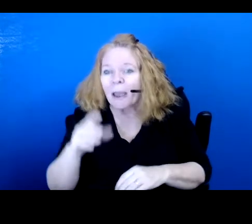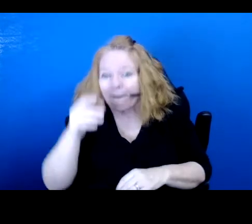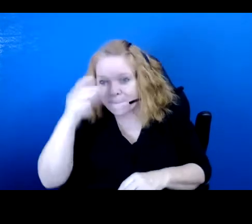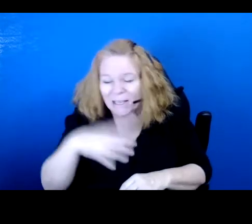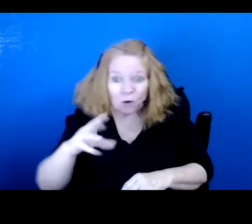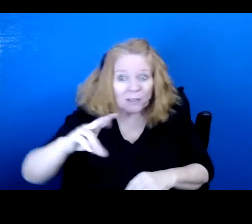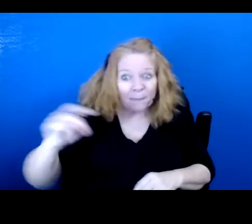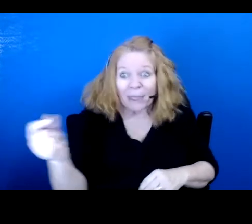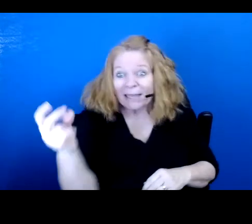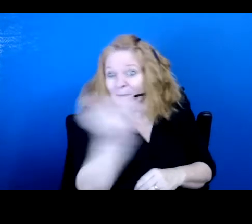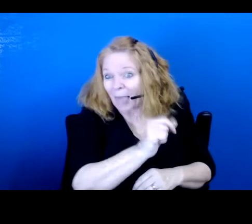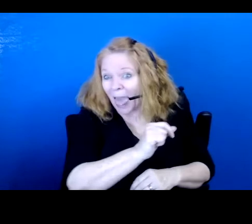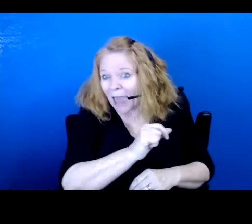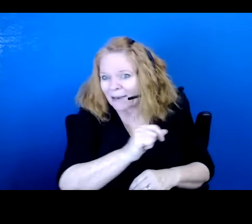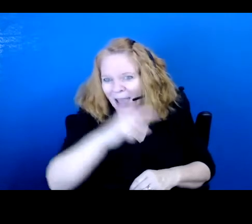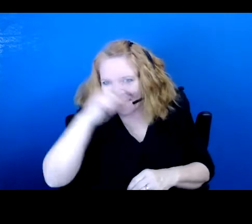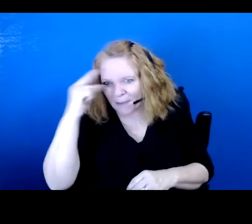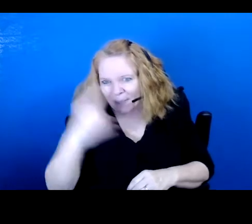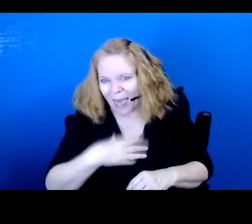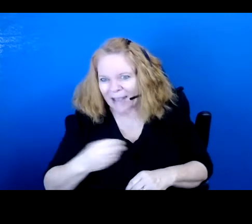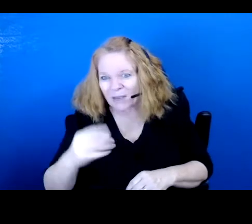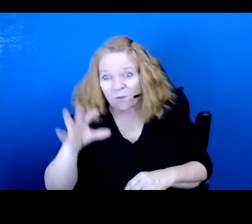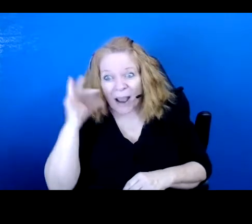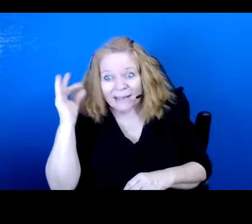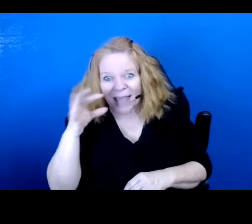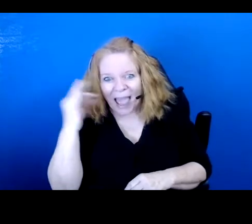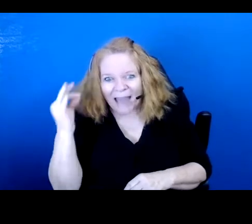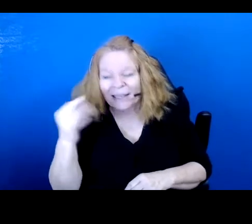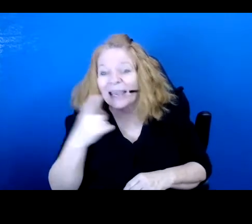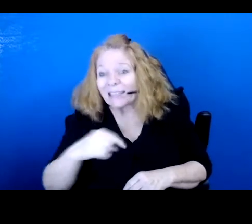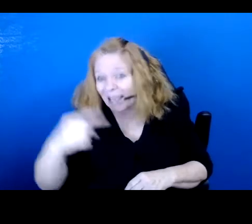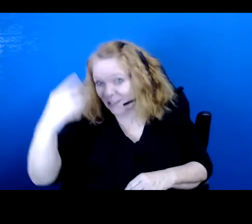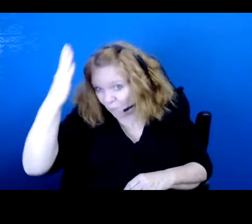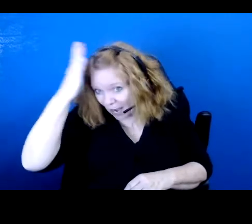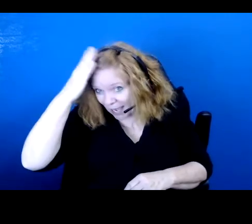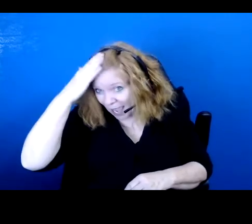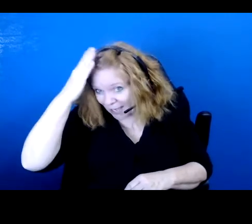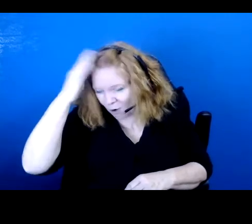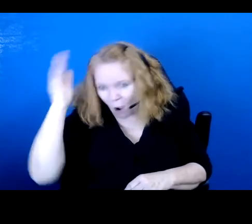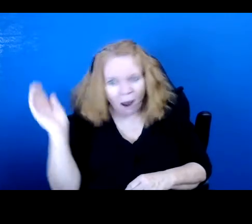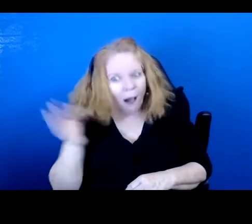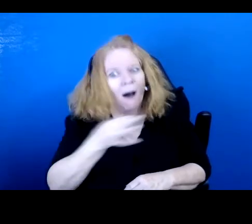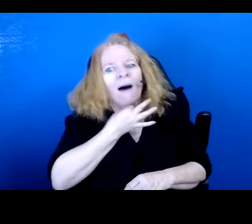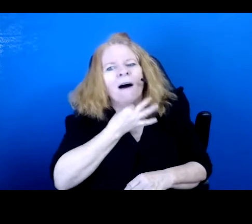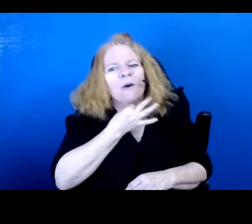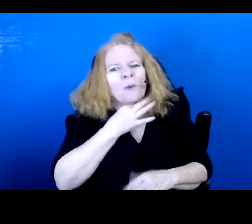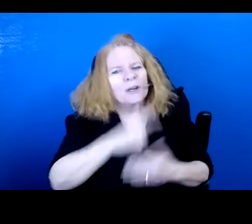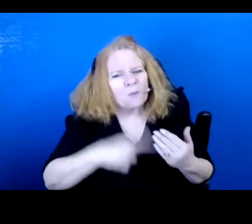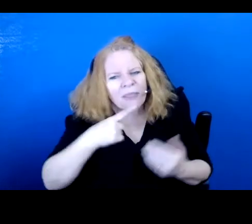a hacer ahora el gato señor splits plan el gato negro y blanco